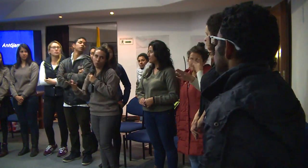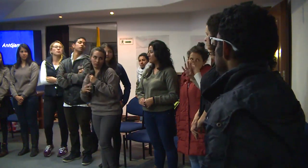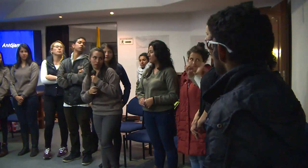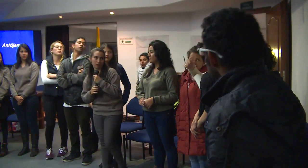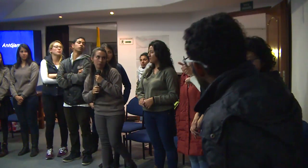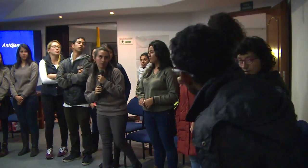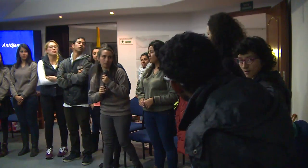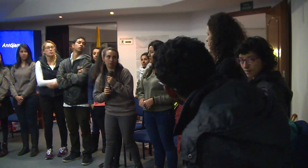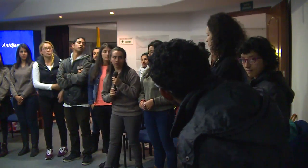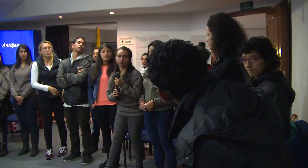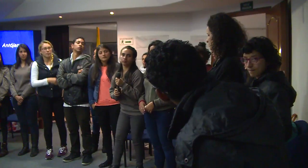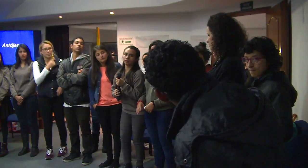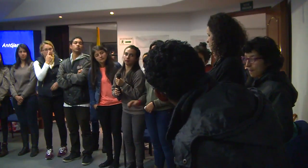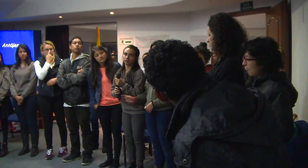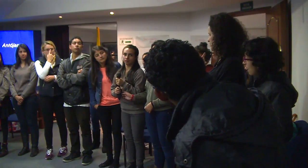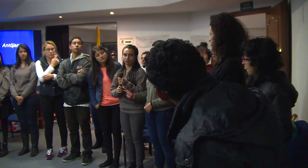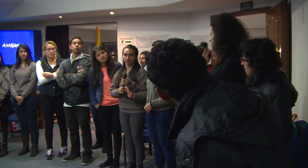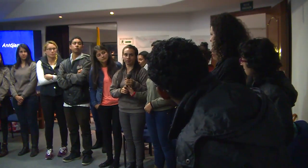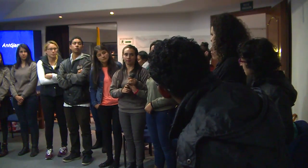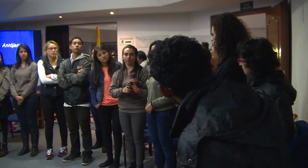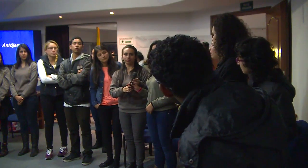otros momentos.